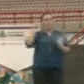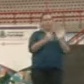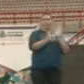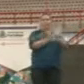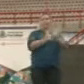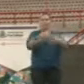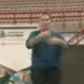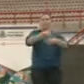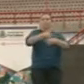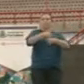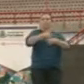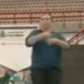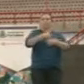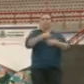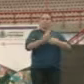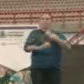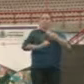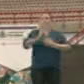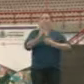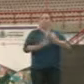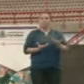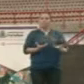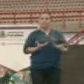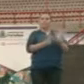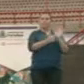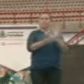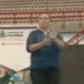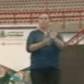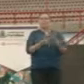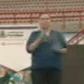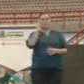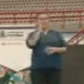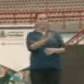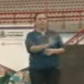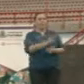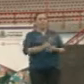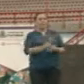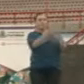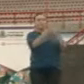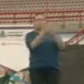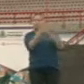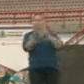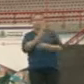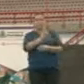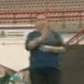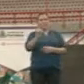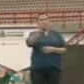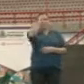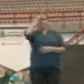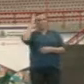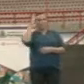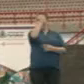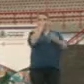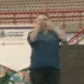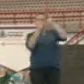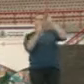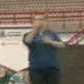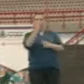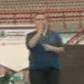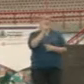sentimentos na escultura. Se você estivesse naquele período, você ia ver uma escultura dessa, você ia perceber se a pessoa está triste, está feliz,